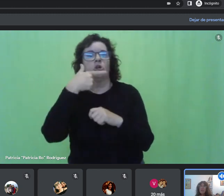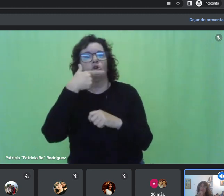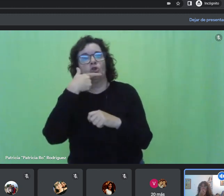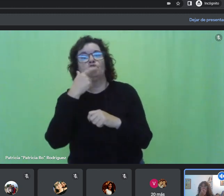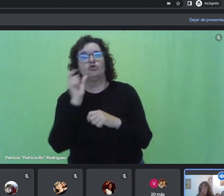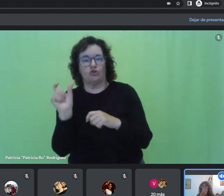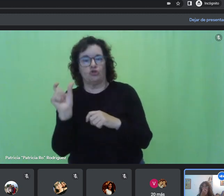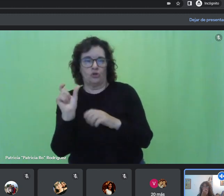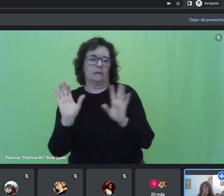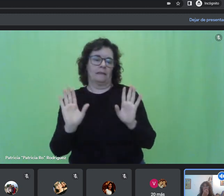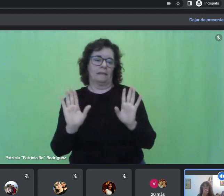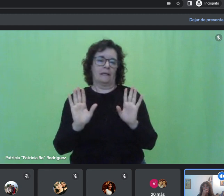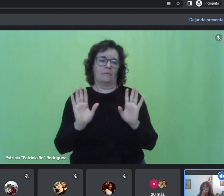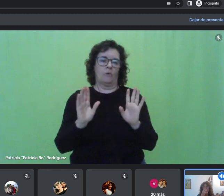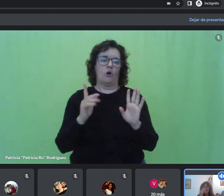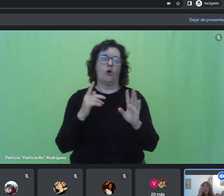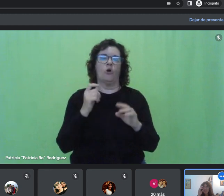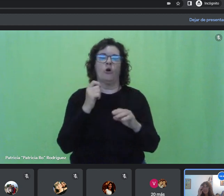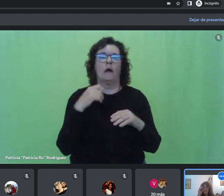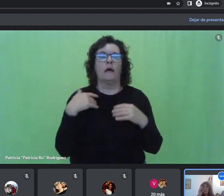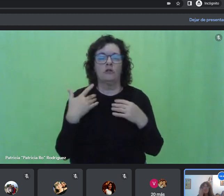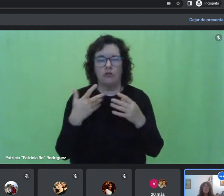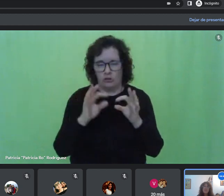¿Cuál sería la traducción de toda esta frase?